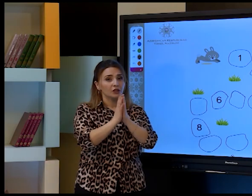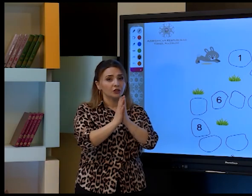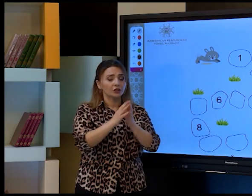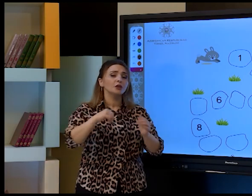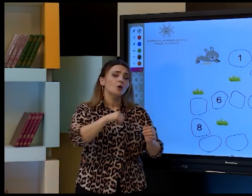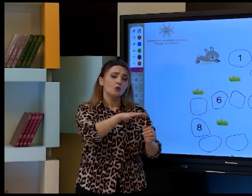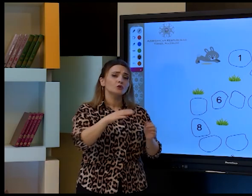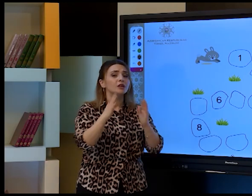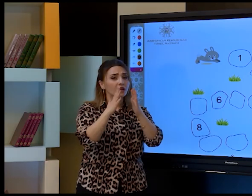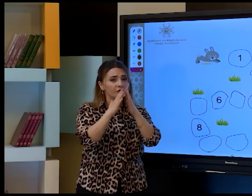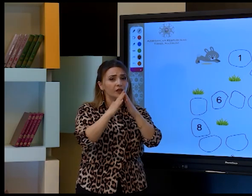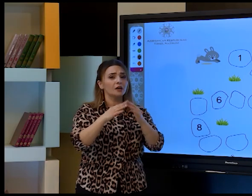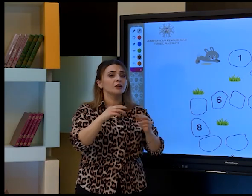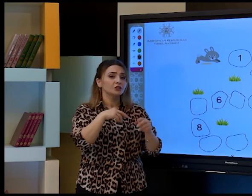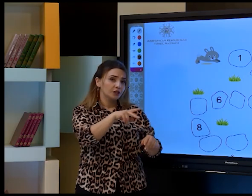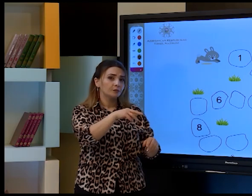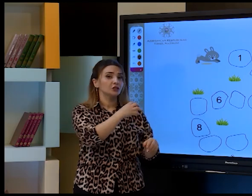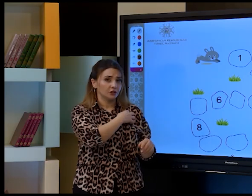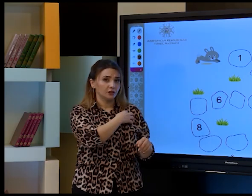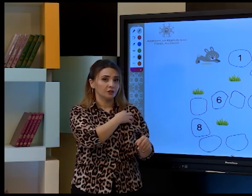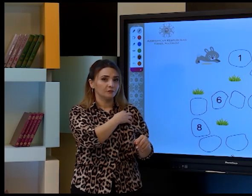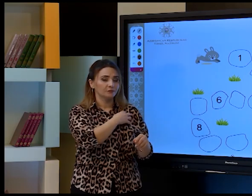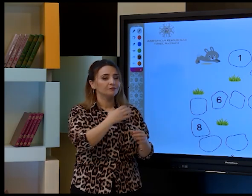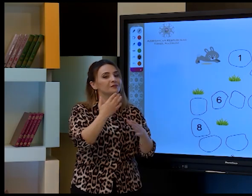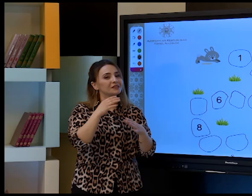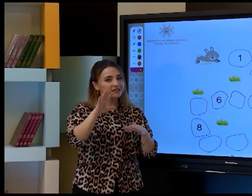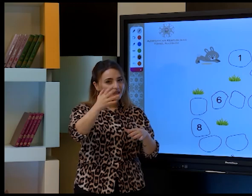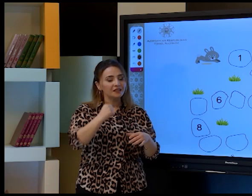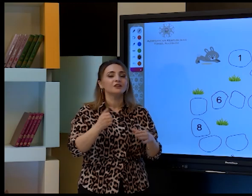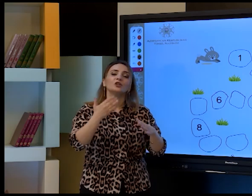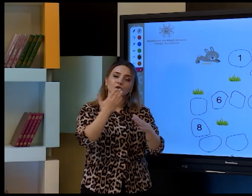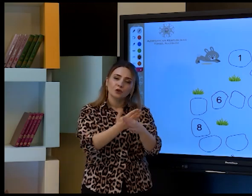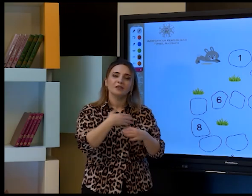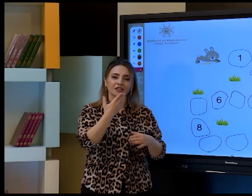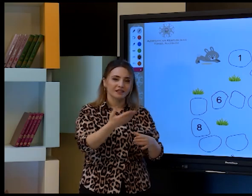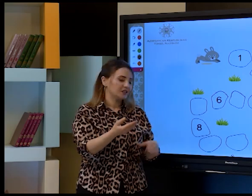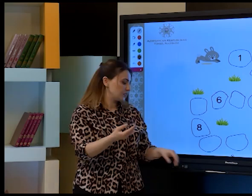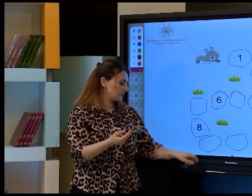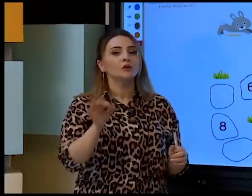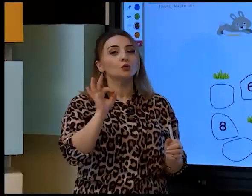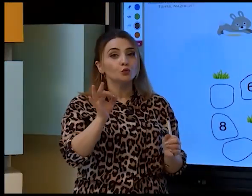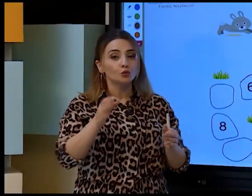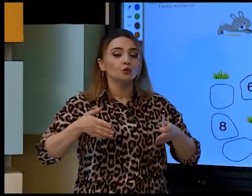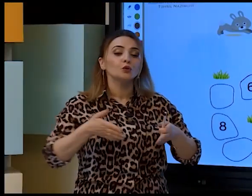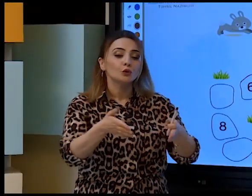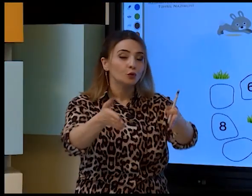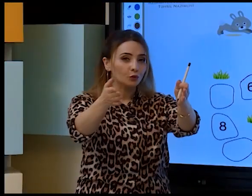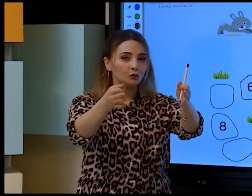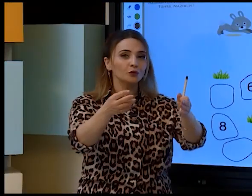meşədəki öz evinə getmək istəyir. Gəlin, kömək edək. Düzgün yolu